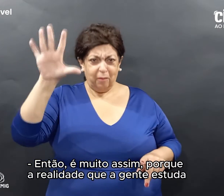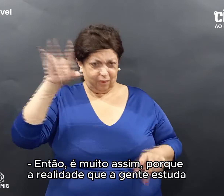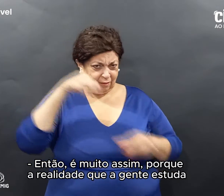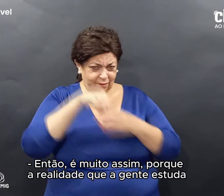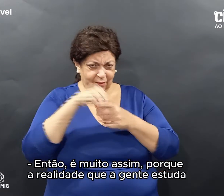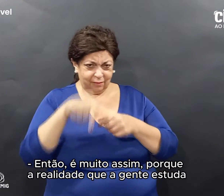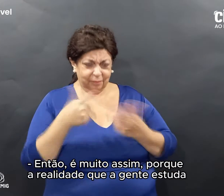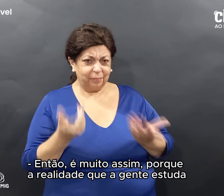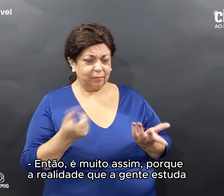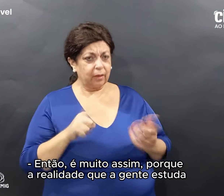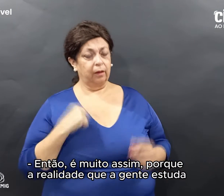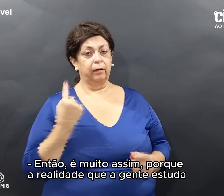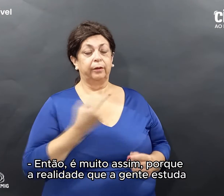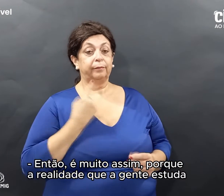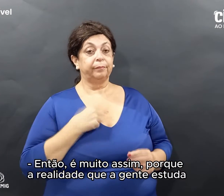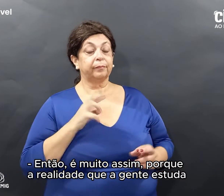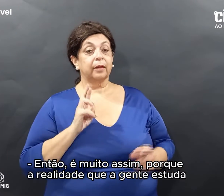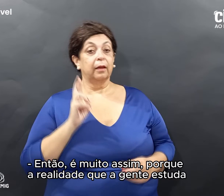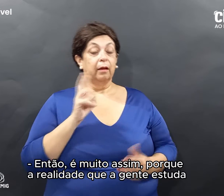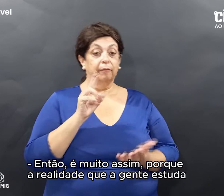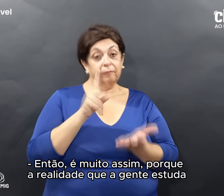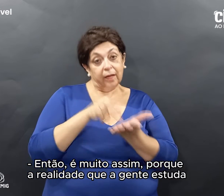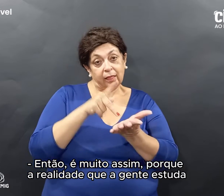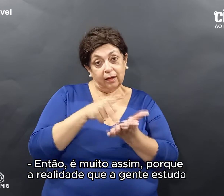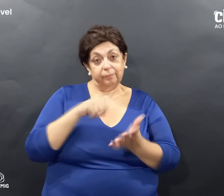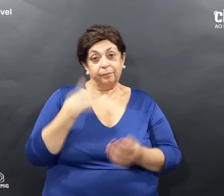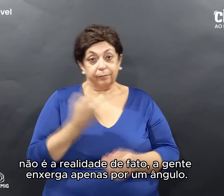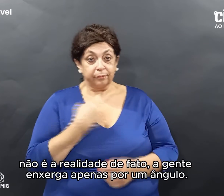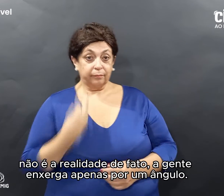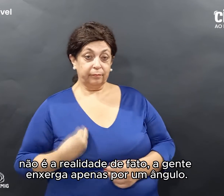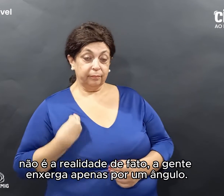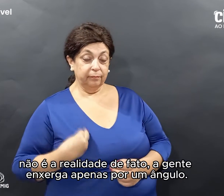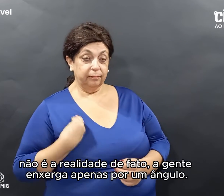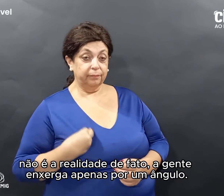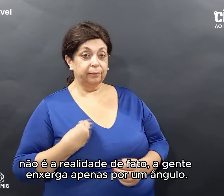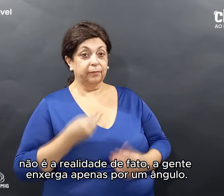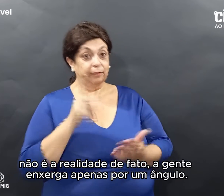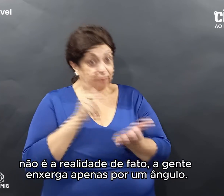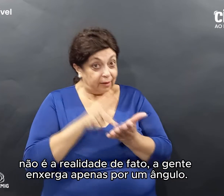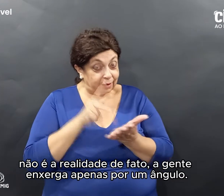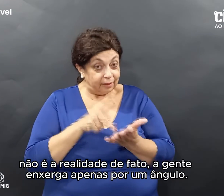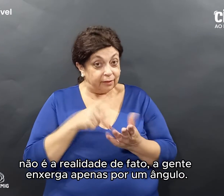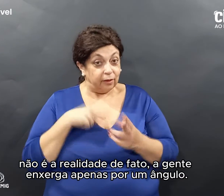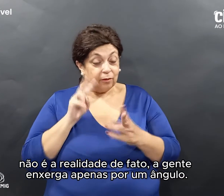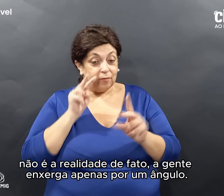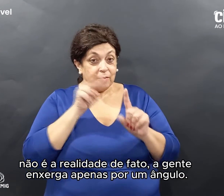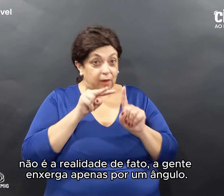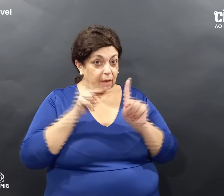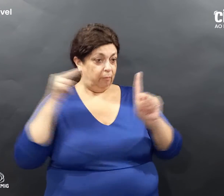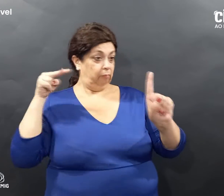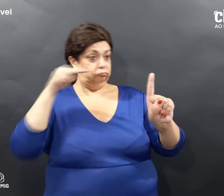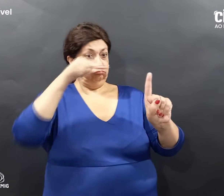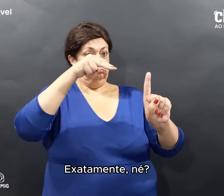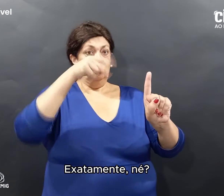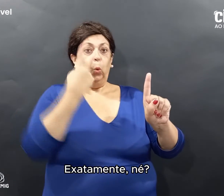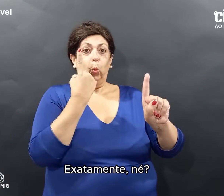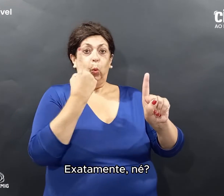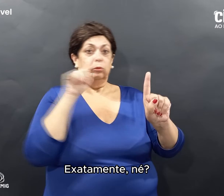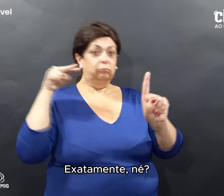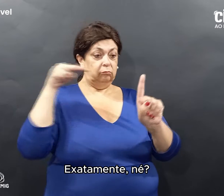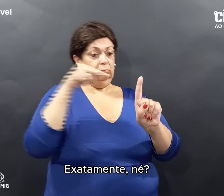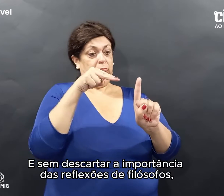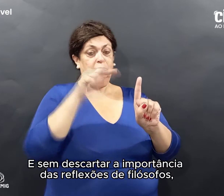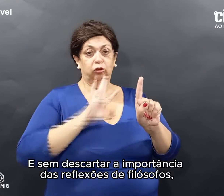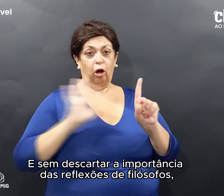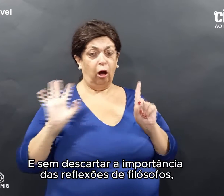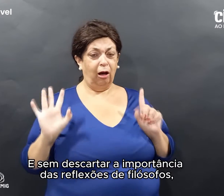é muito assim, porque a realidade que a gente estuda não é a realidade de fato, a gente enxerga apenas por um ângulo.